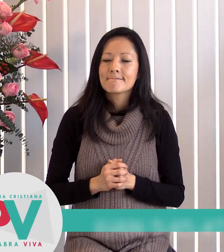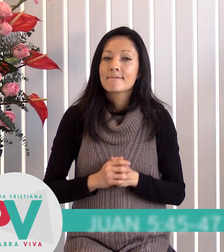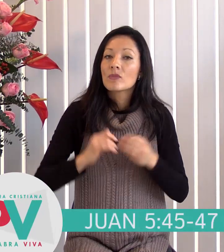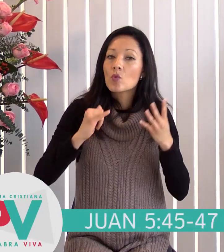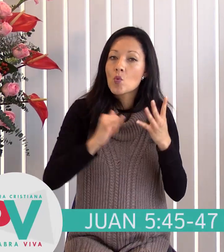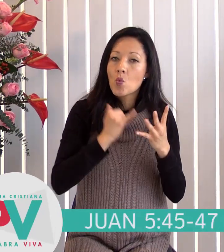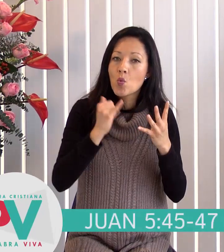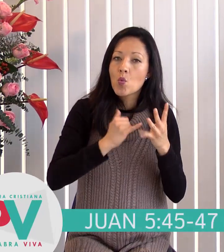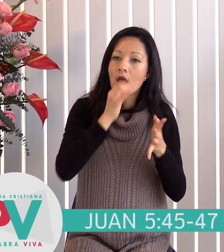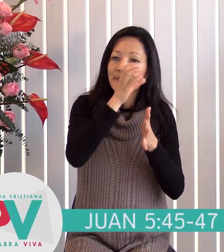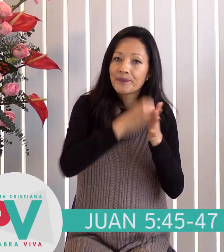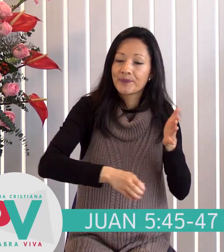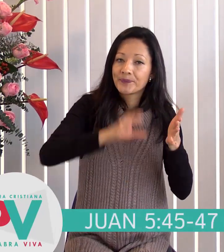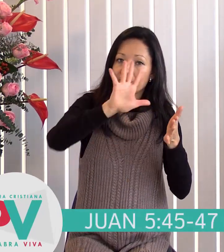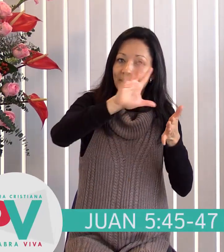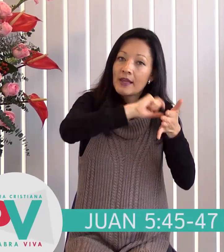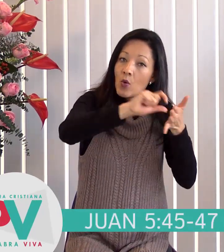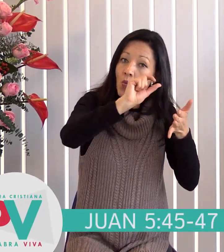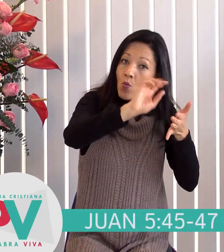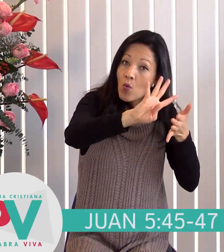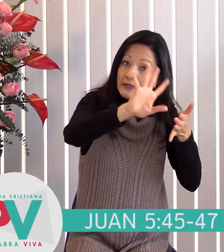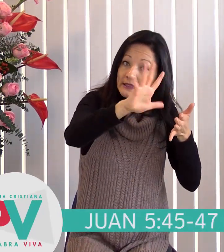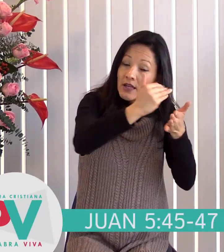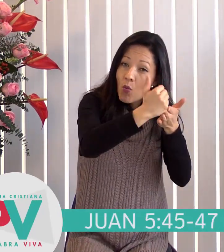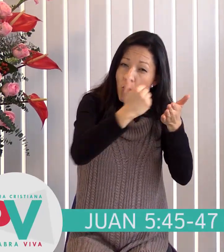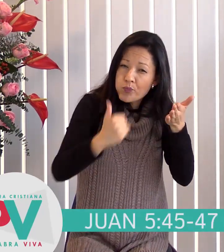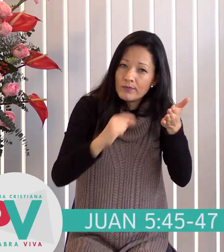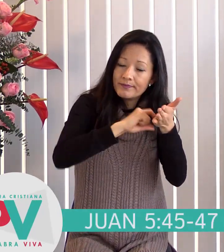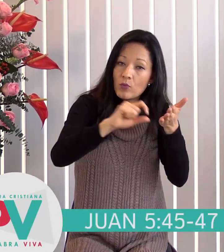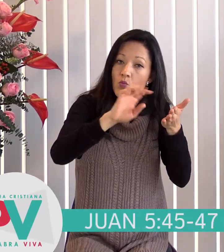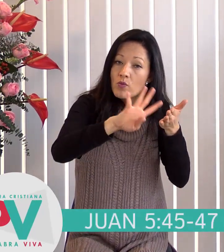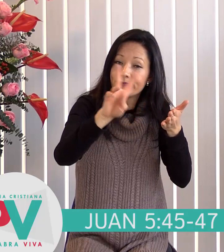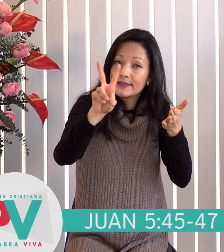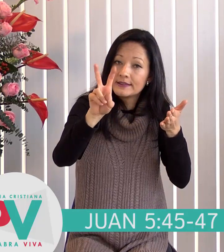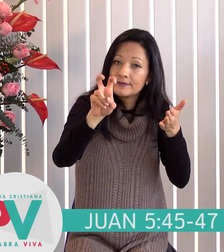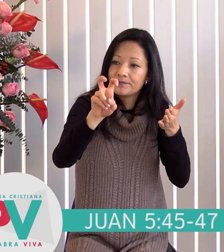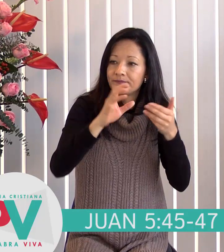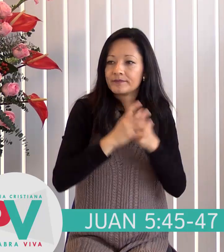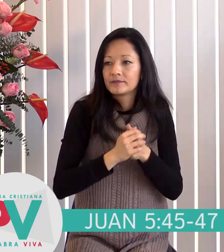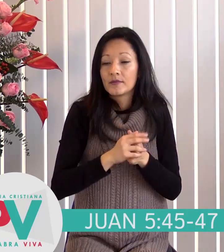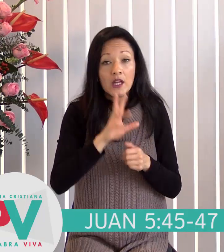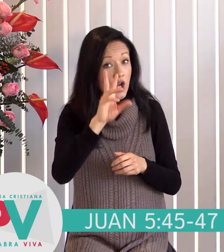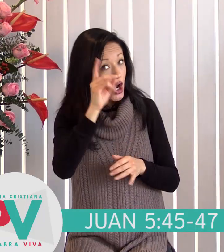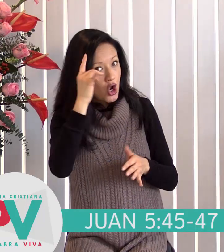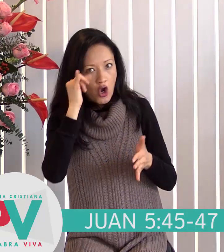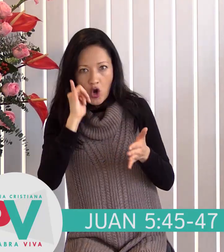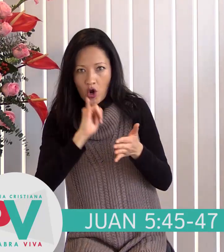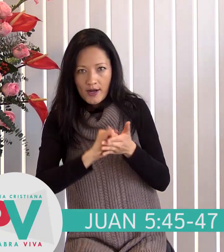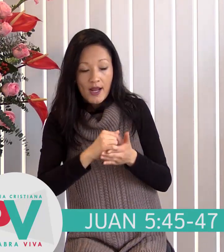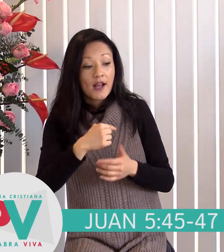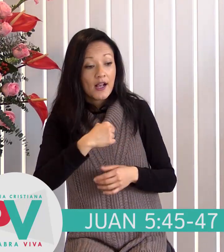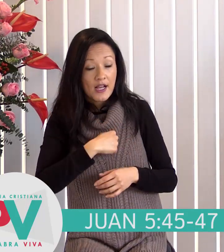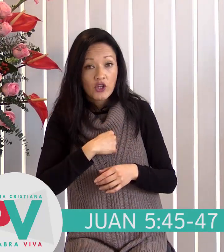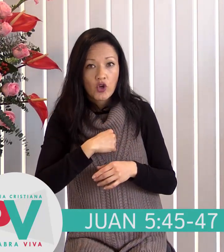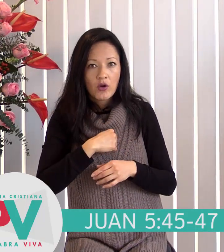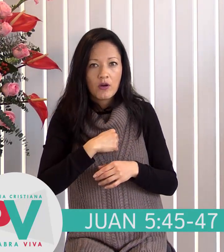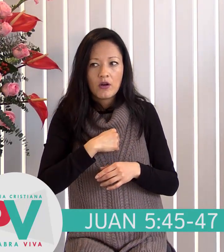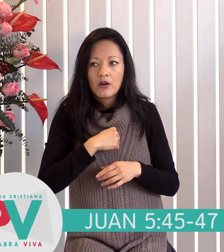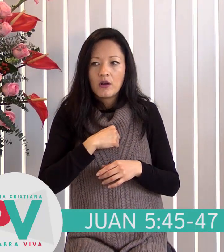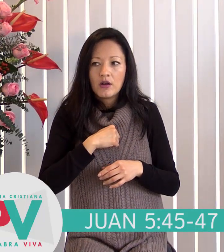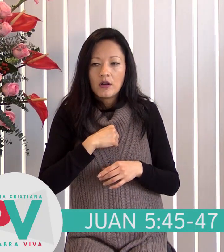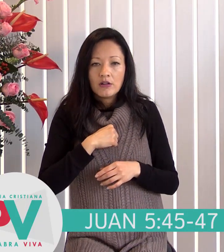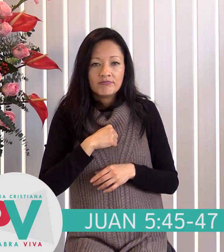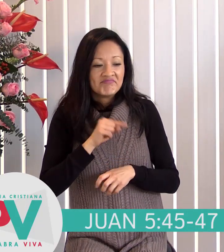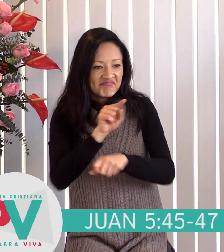Juan capítulo 5, 45 al 47. No crean que yo los voy a acusar delante de mi Padre. El que